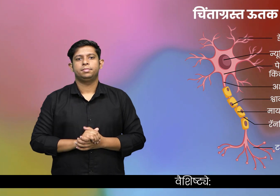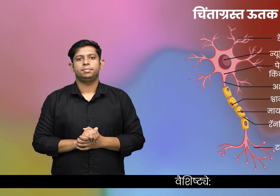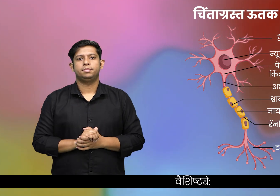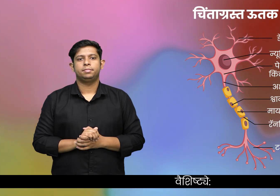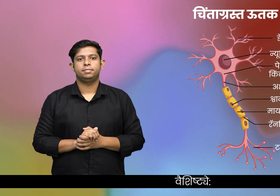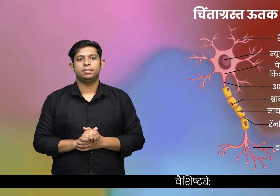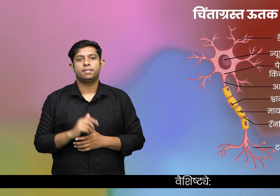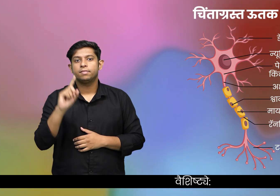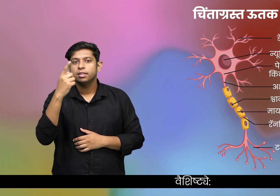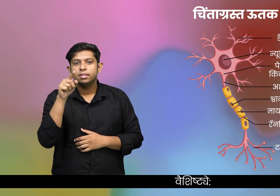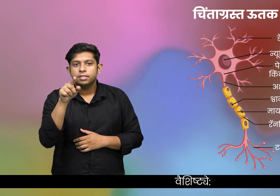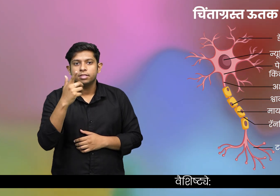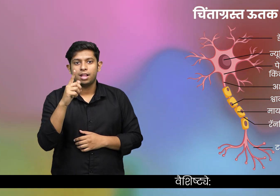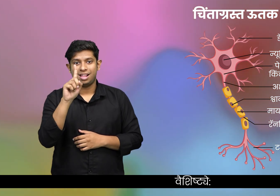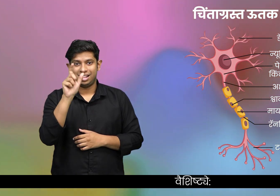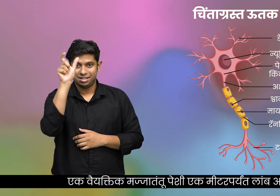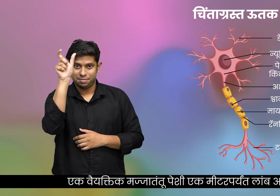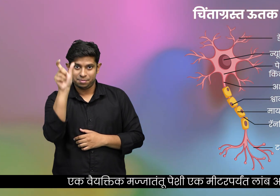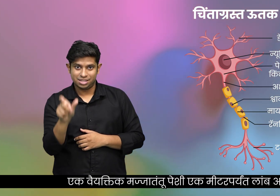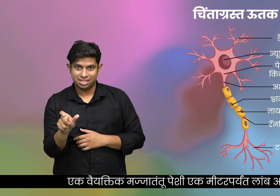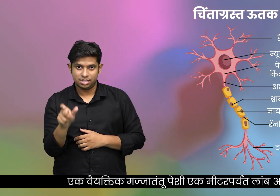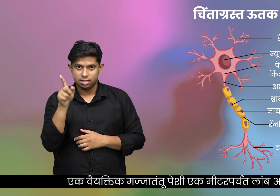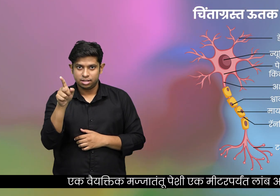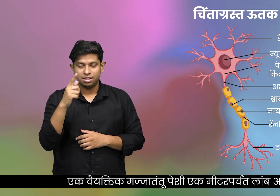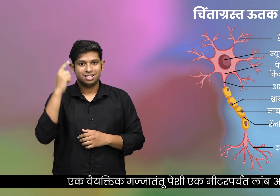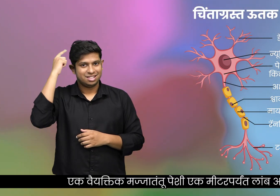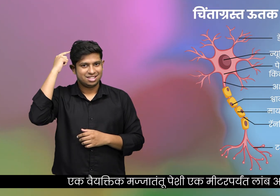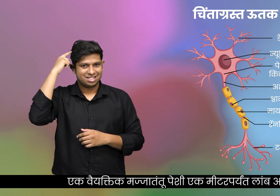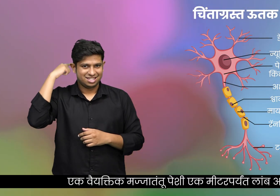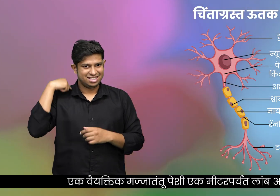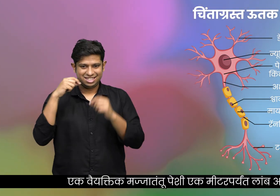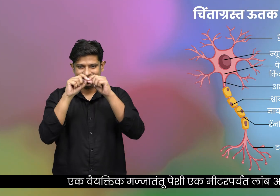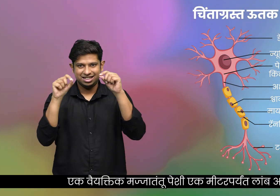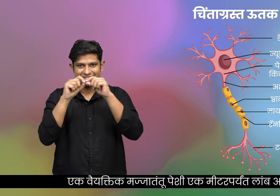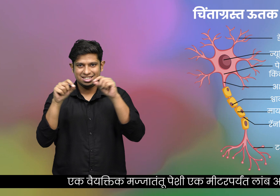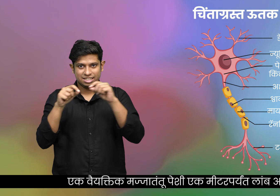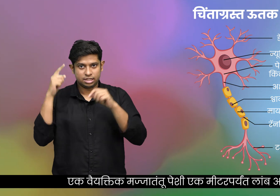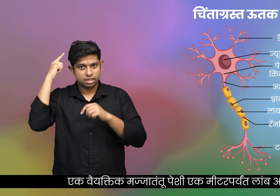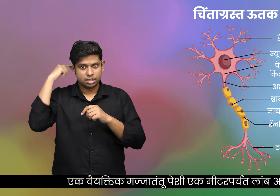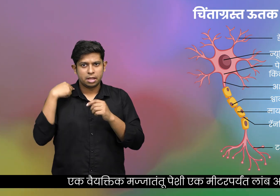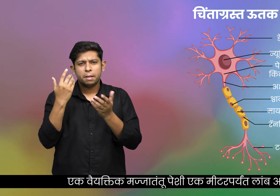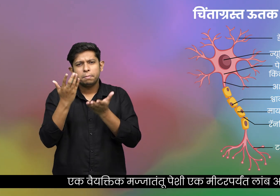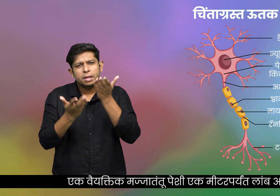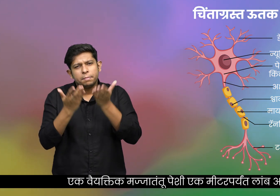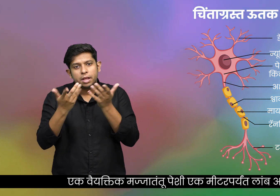याची वैशिष्ट्ये. एक वैयक्तिक मज्जातंतू पेशी 1 मीटरपर्यंत लांब असू